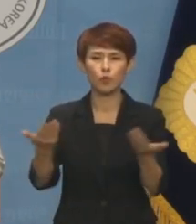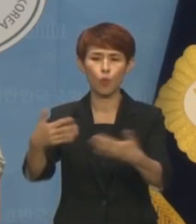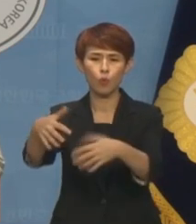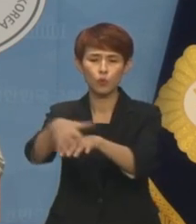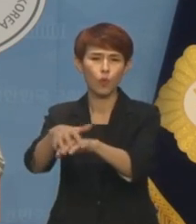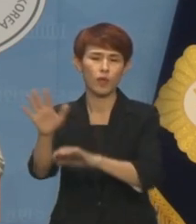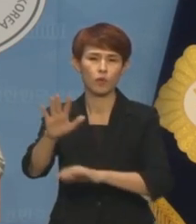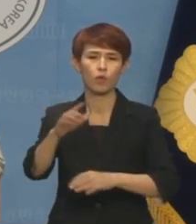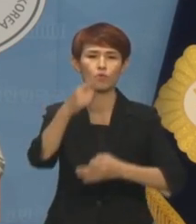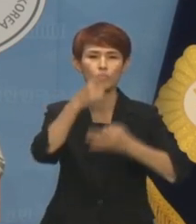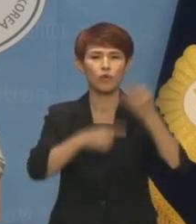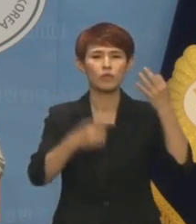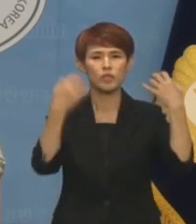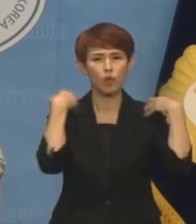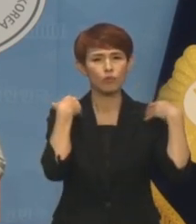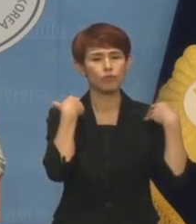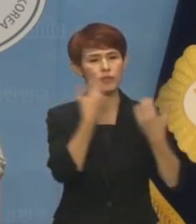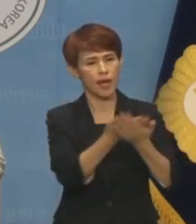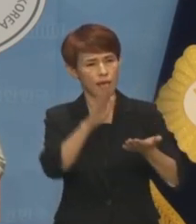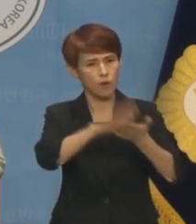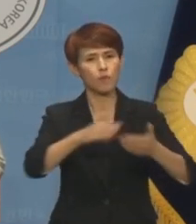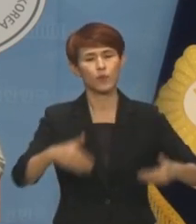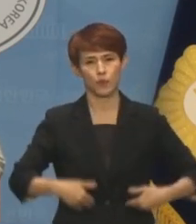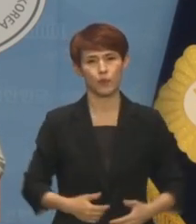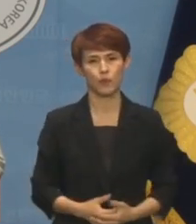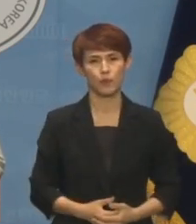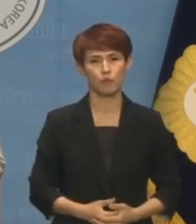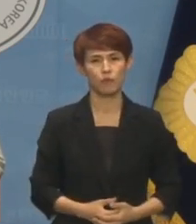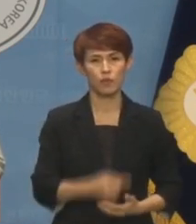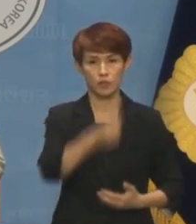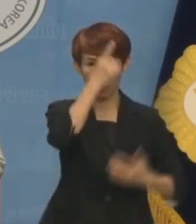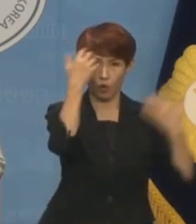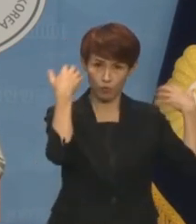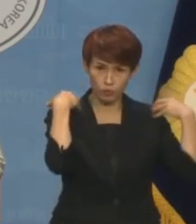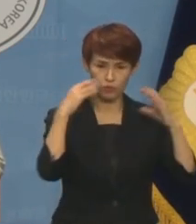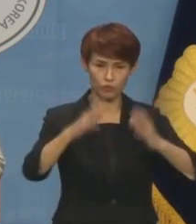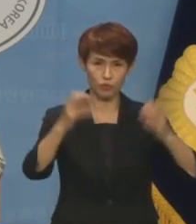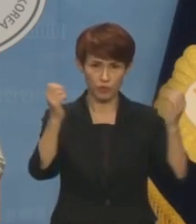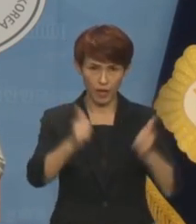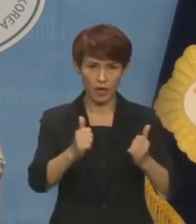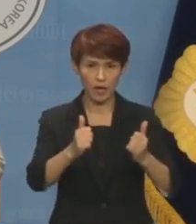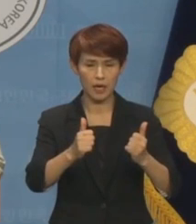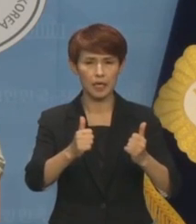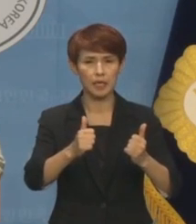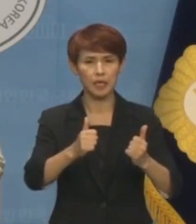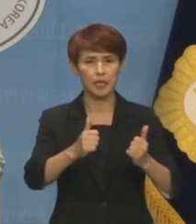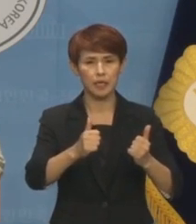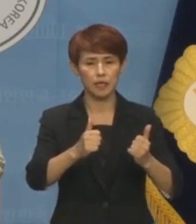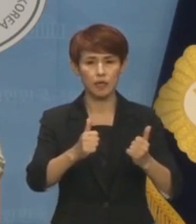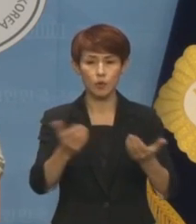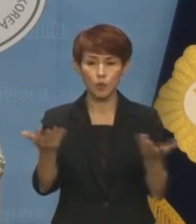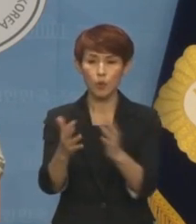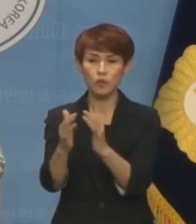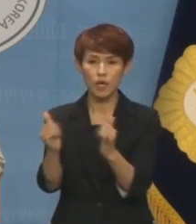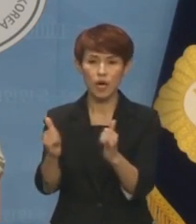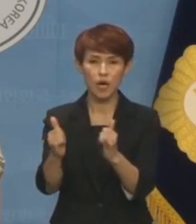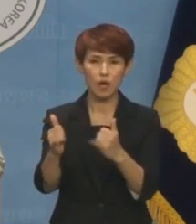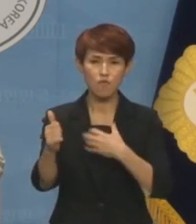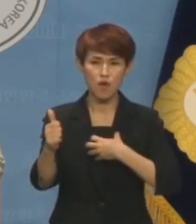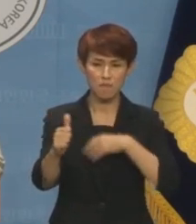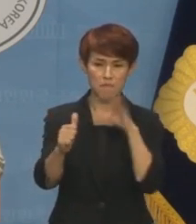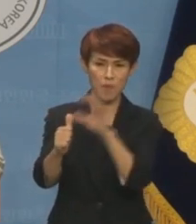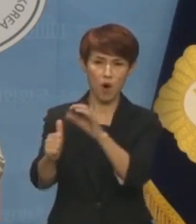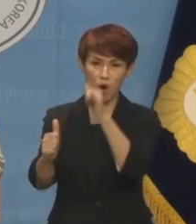윤석열 정부임을 분명히 밝히는 바입니다. 정부와 국회가 탁상공론으로 또다시 노동자들을 위기로